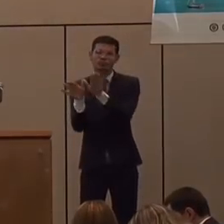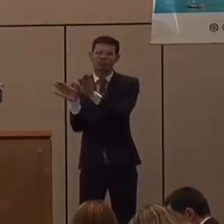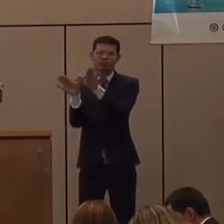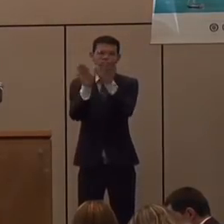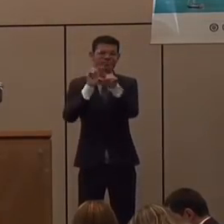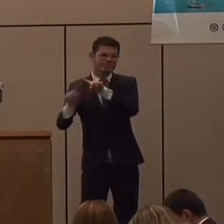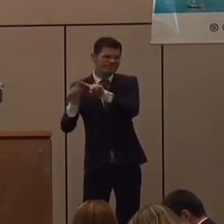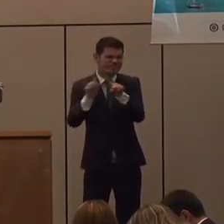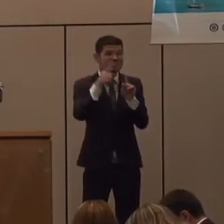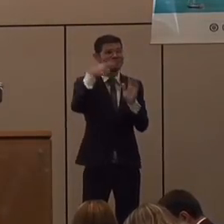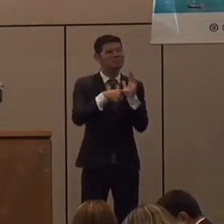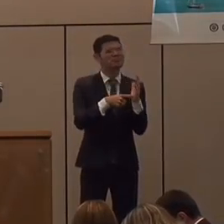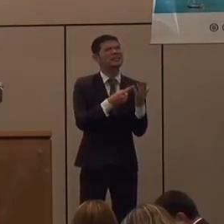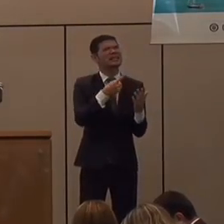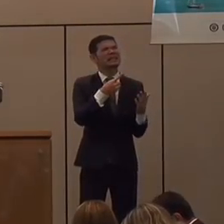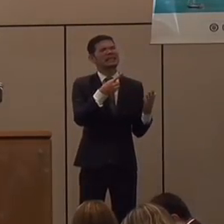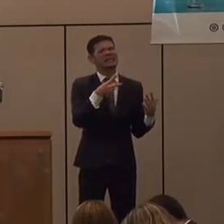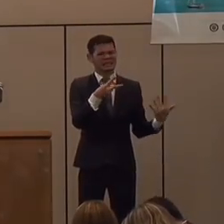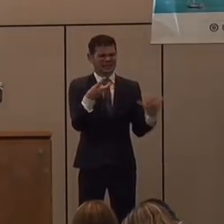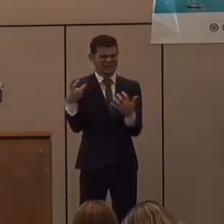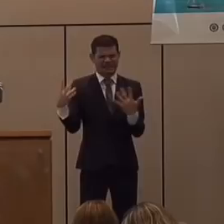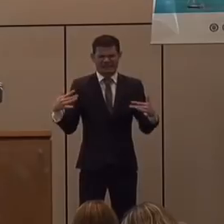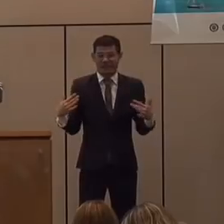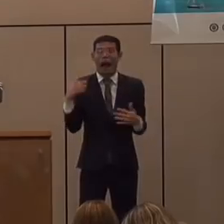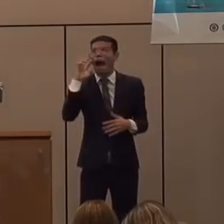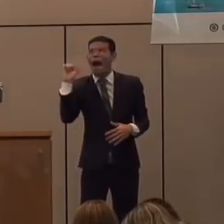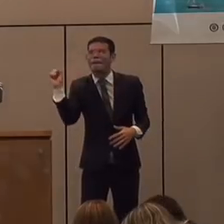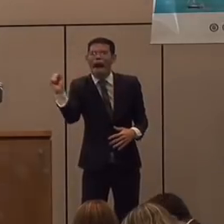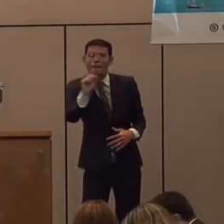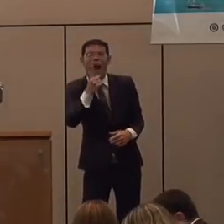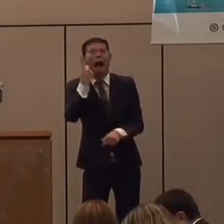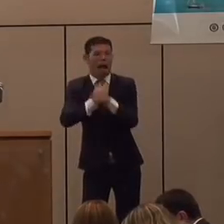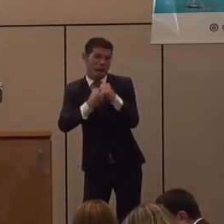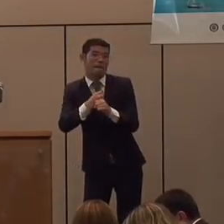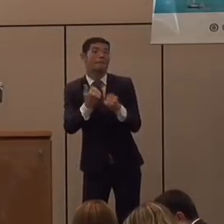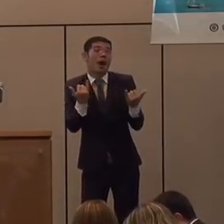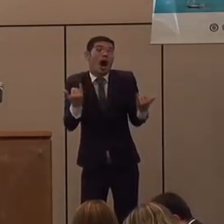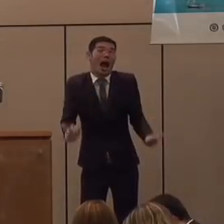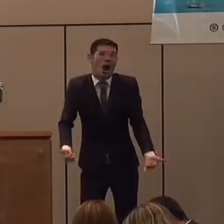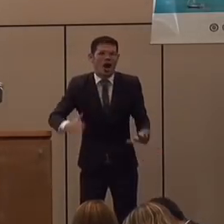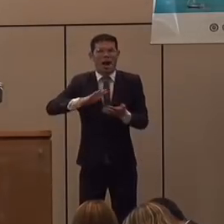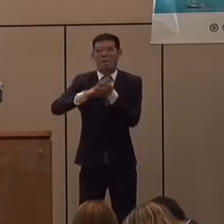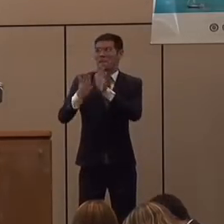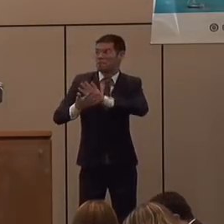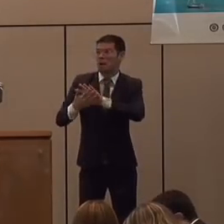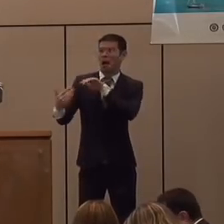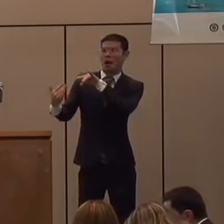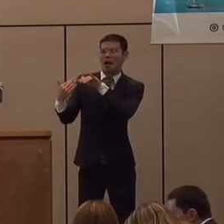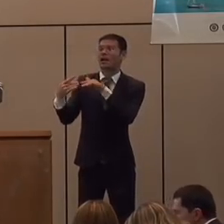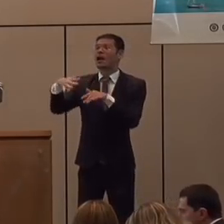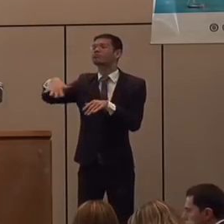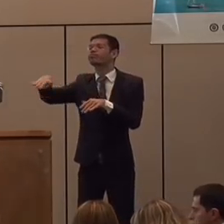identificadas hasta el año pasado ministra pero esa cifra va a crecer porque ahora con el posconflicto y las exploraciones que se están haciendo en muchas áreas naturales